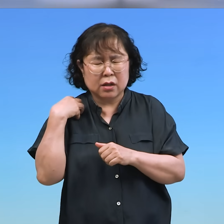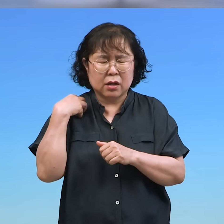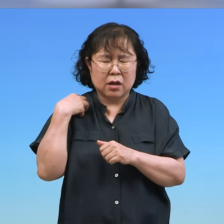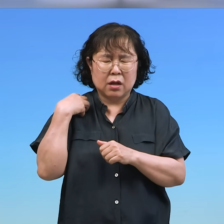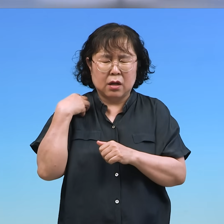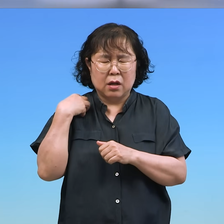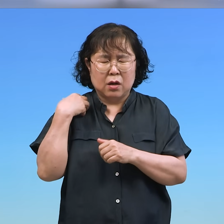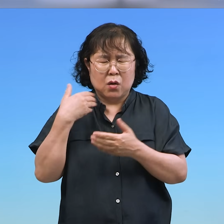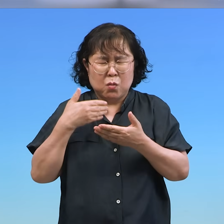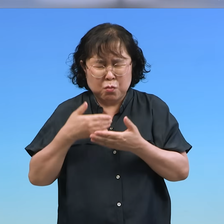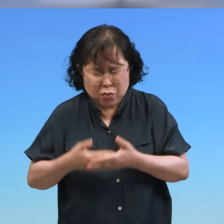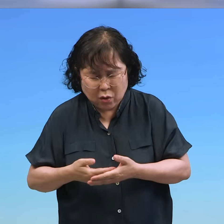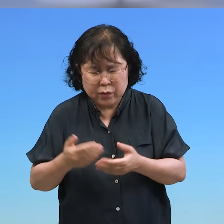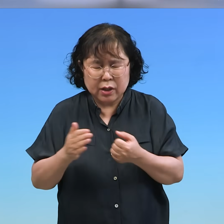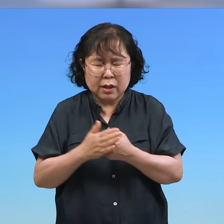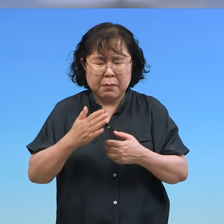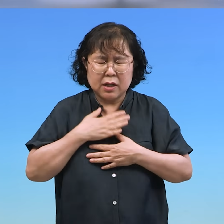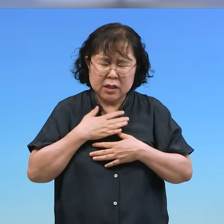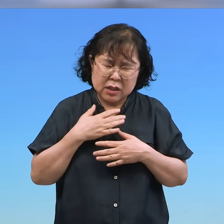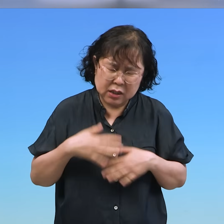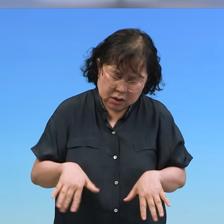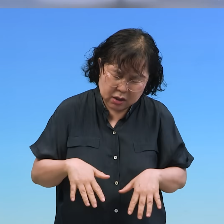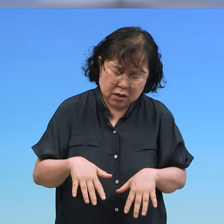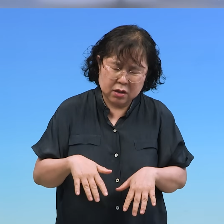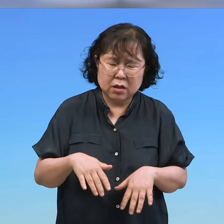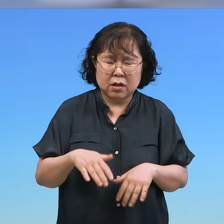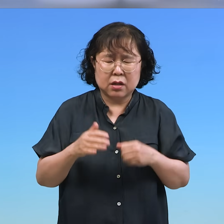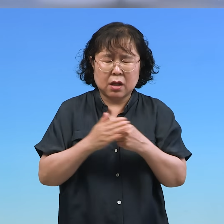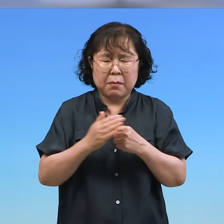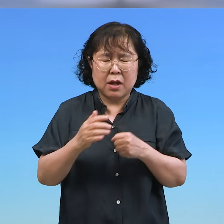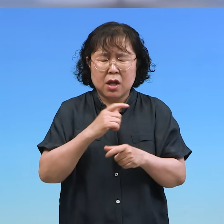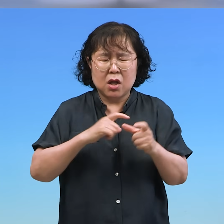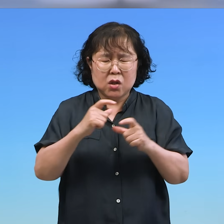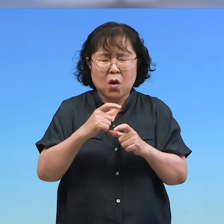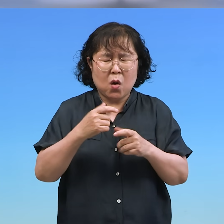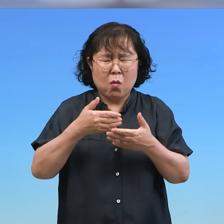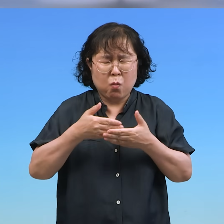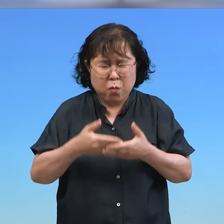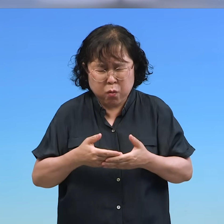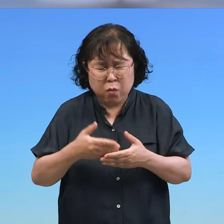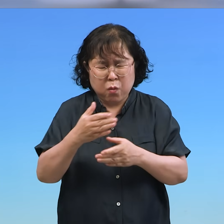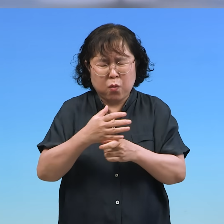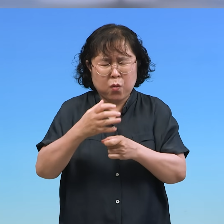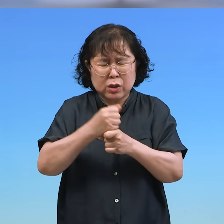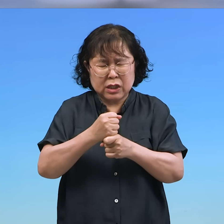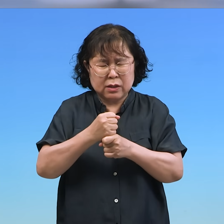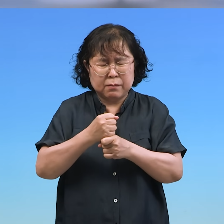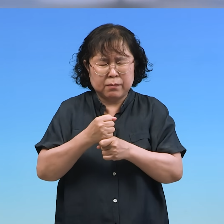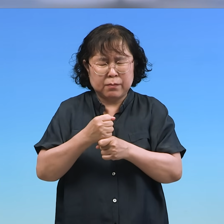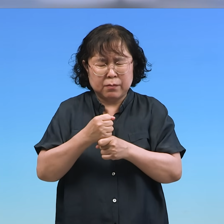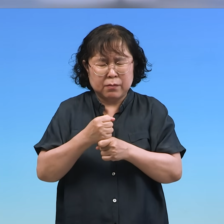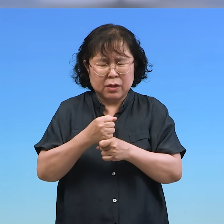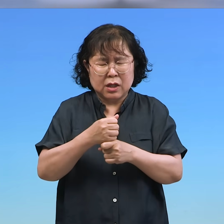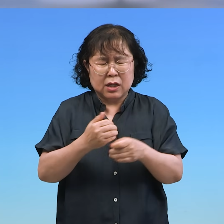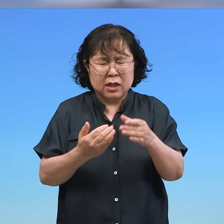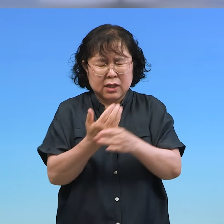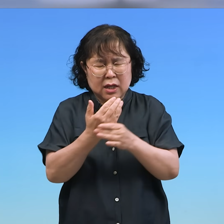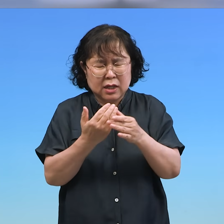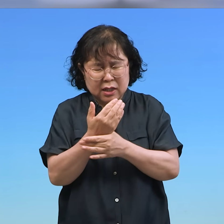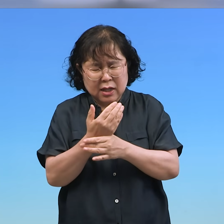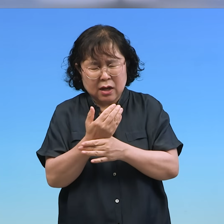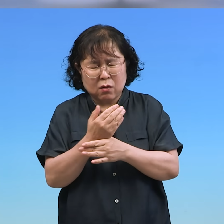이미 지쳐있는 상태인데, 하나님 이것보다 더 무거운 짐이 어깨에 짊어진다고 그렇게 자꾸